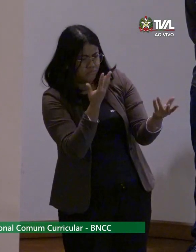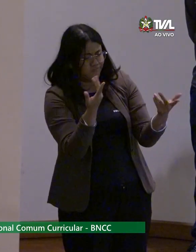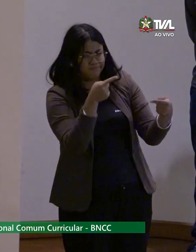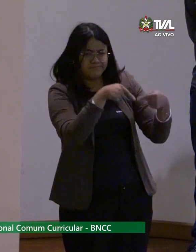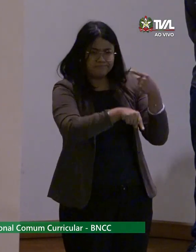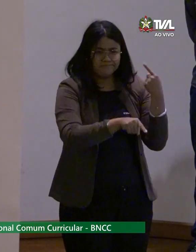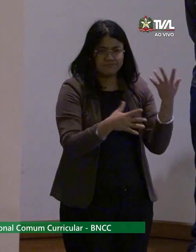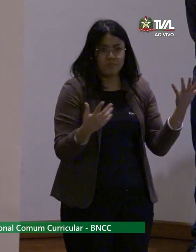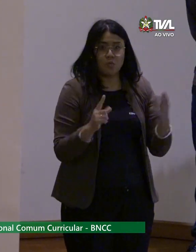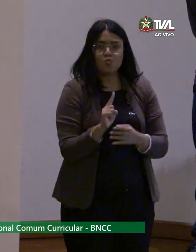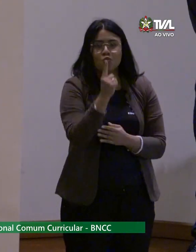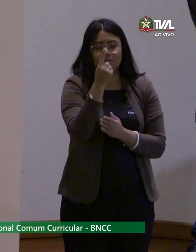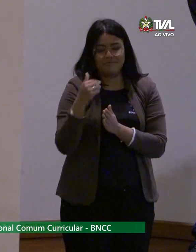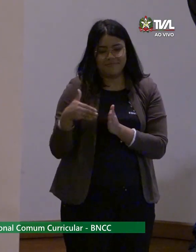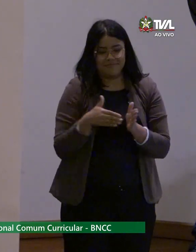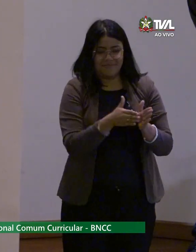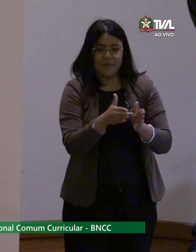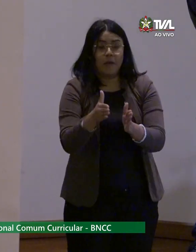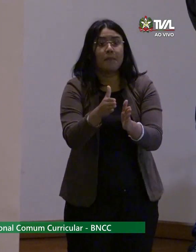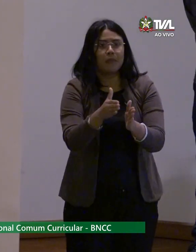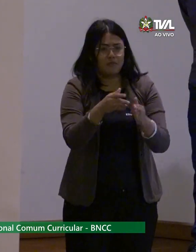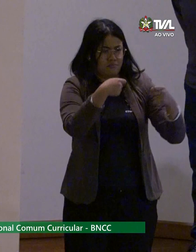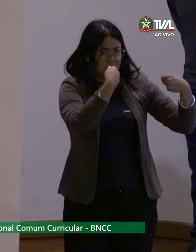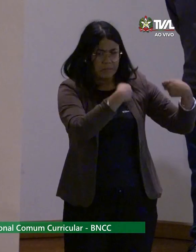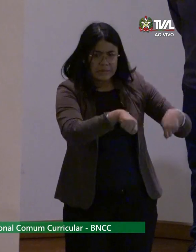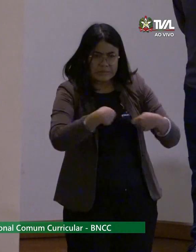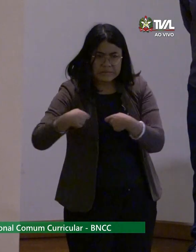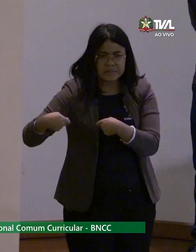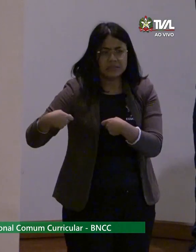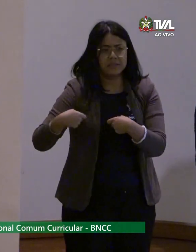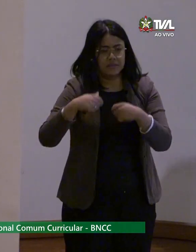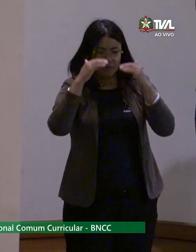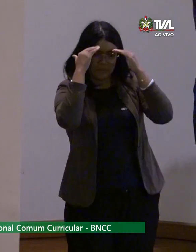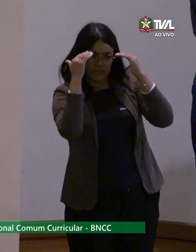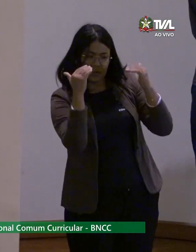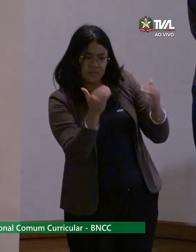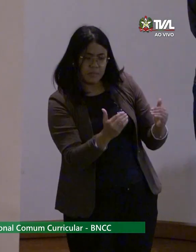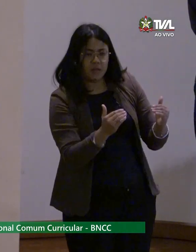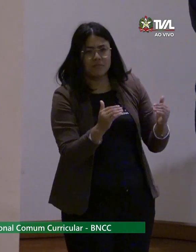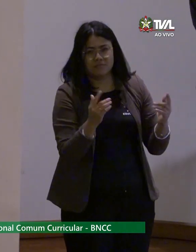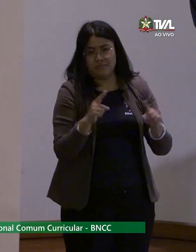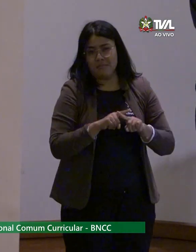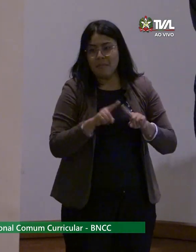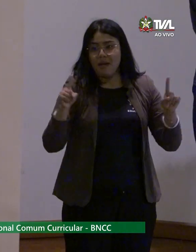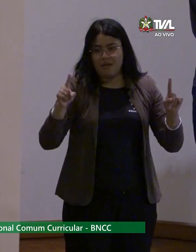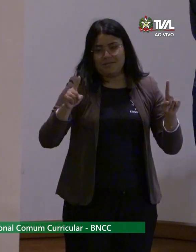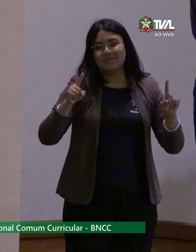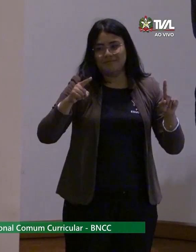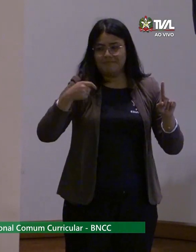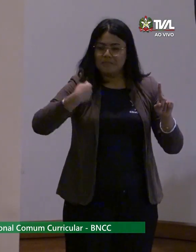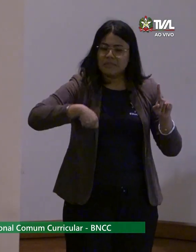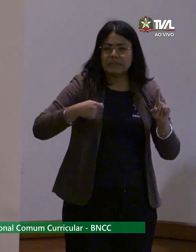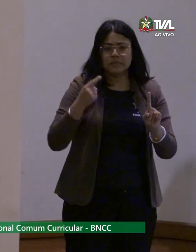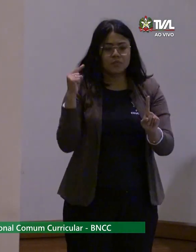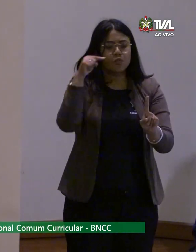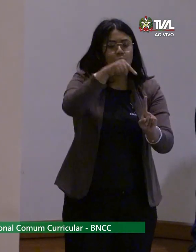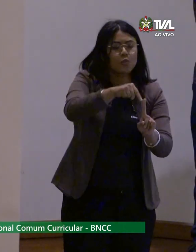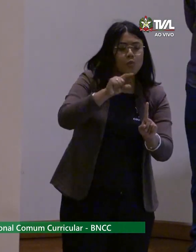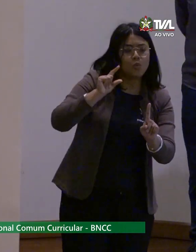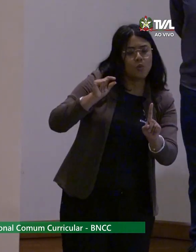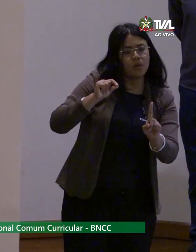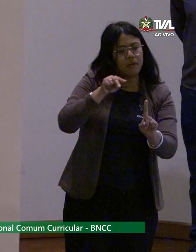um único caminho necessidade respeito mas para sentir o que precisa é